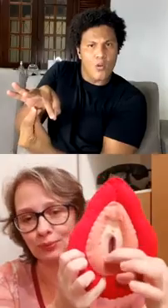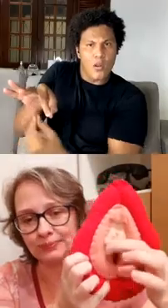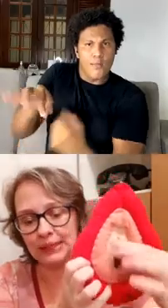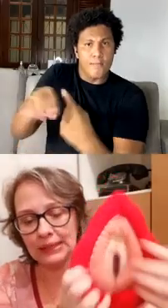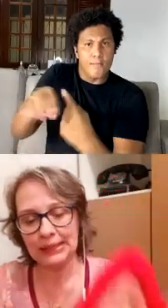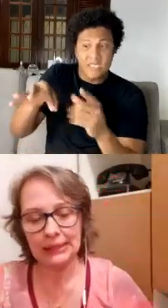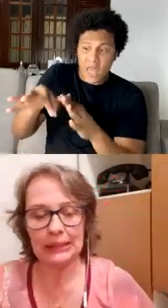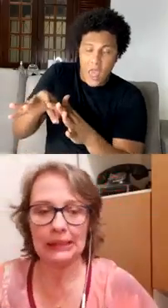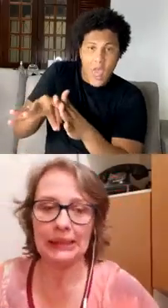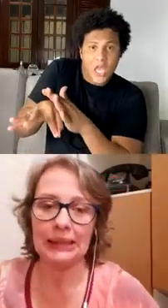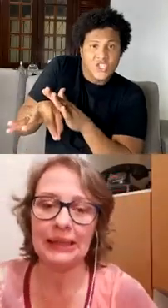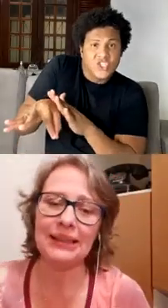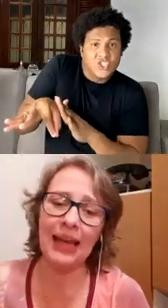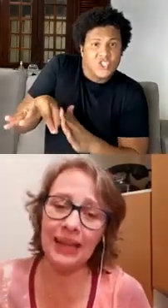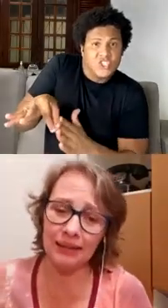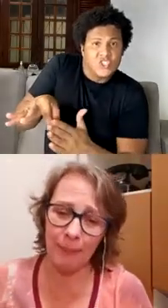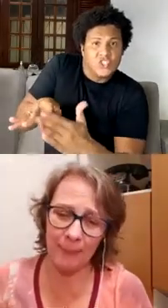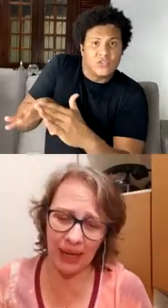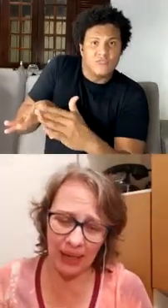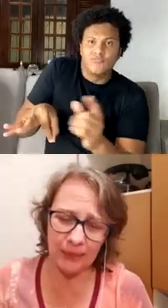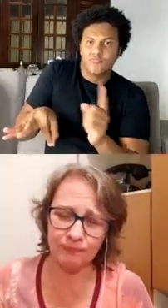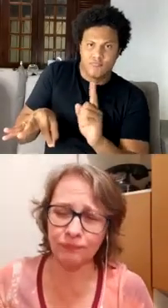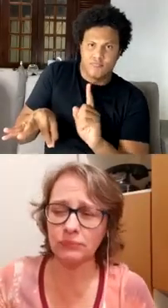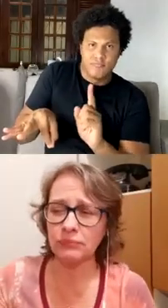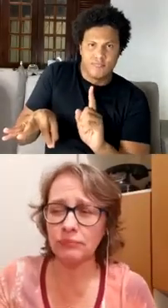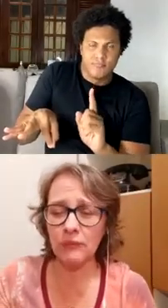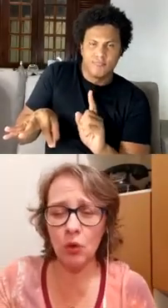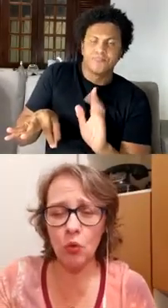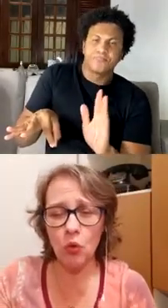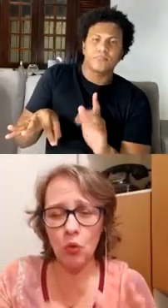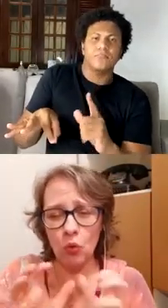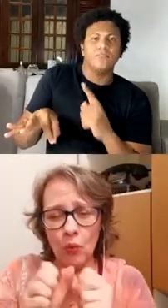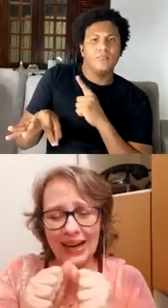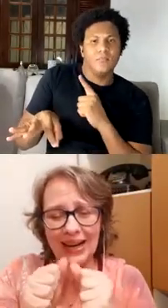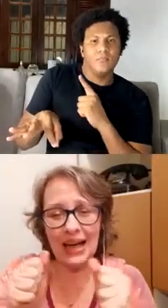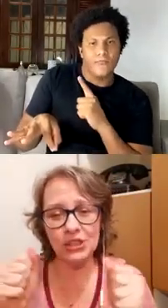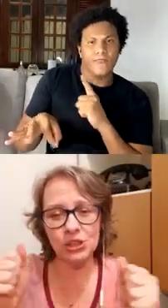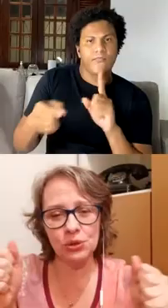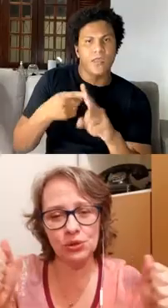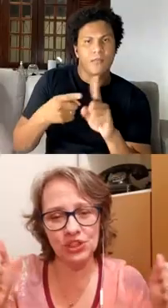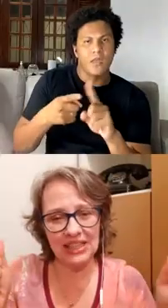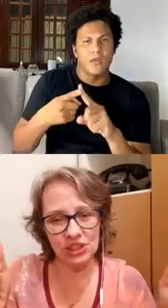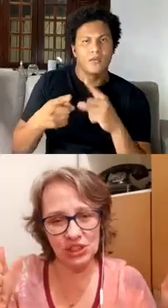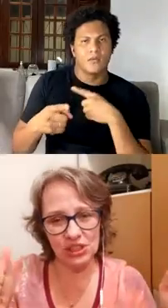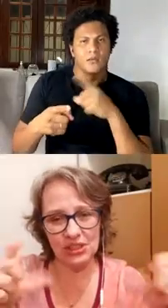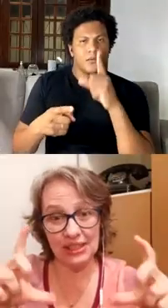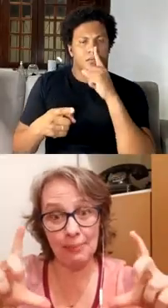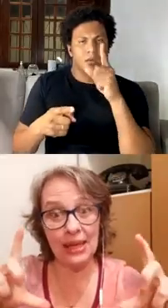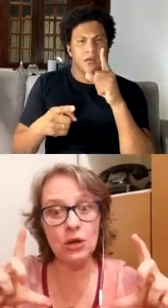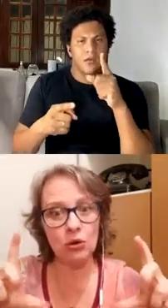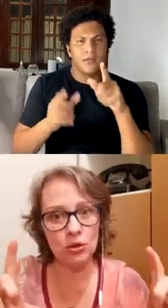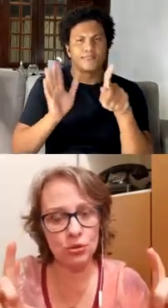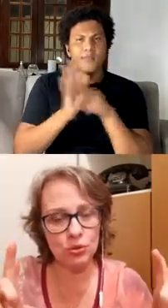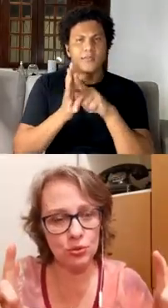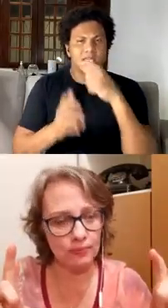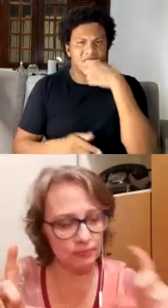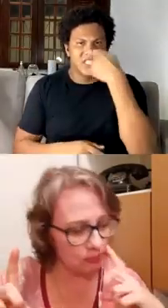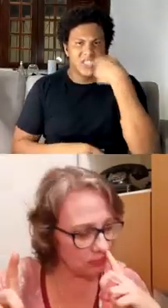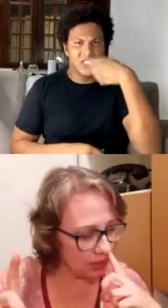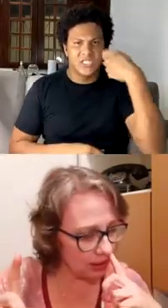tudo. E tem também um elástico de dentista que é bem